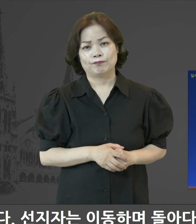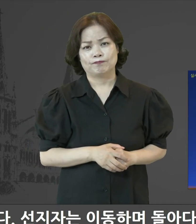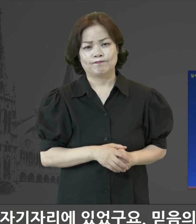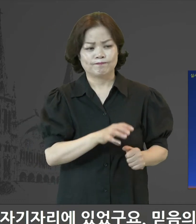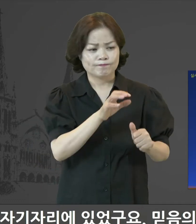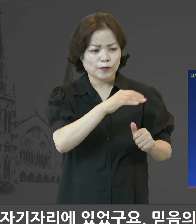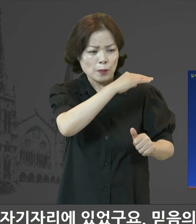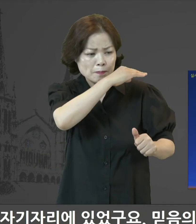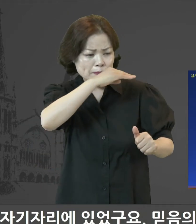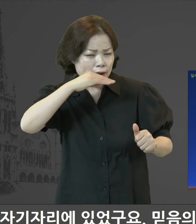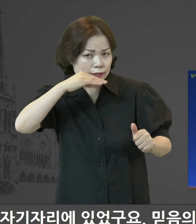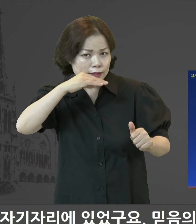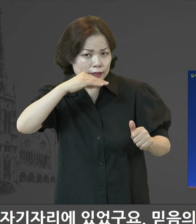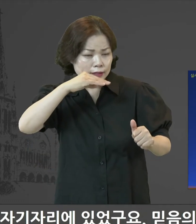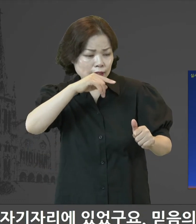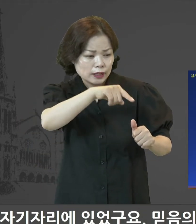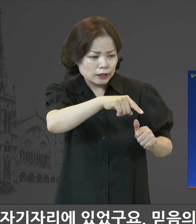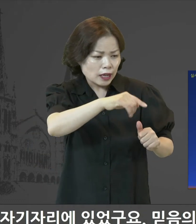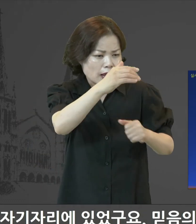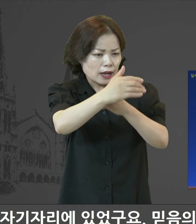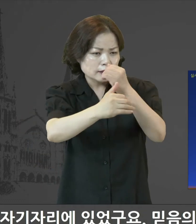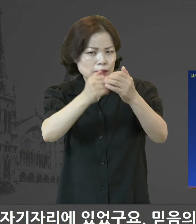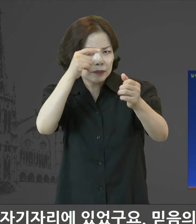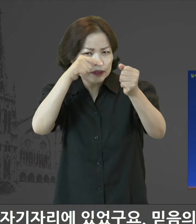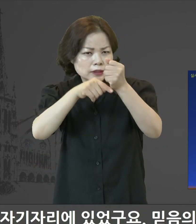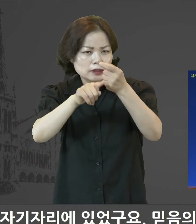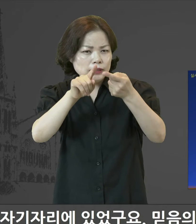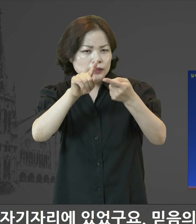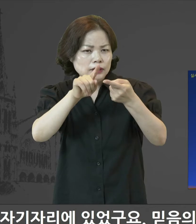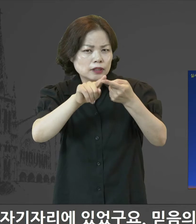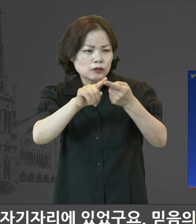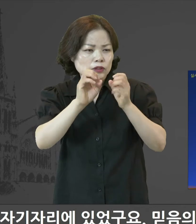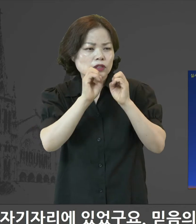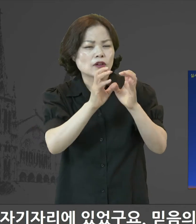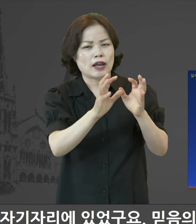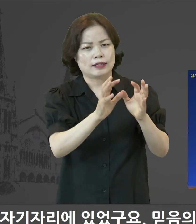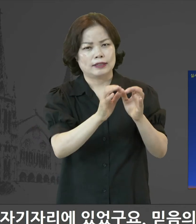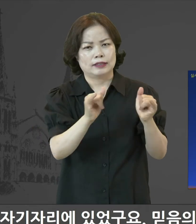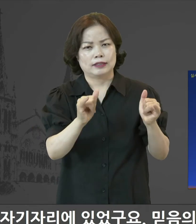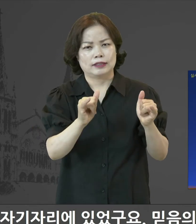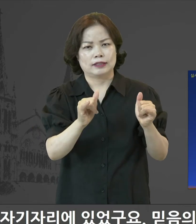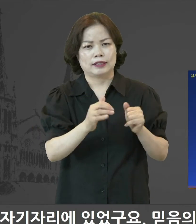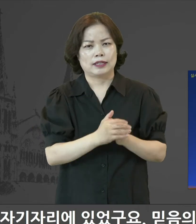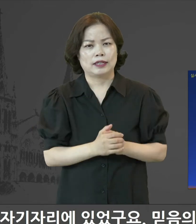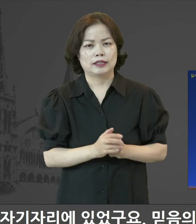꾸짖고 바르게 하고 그들에게 하나님의 뜻을 전하는 일을 선지자들이 했습니다.